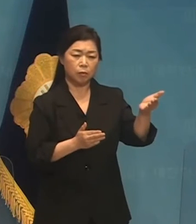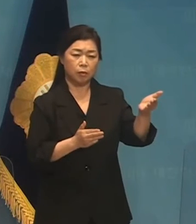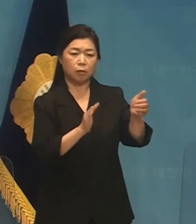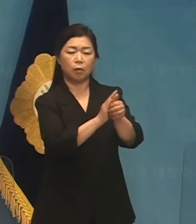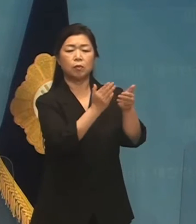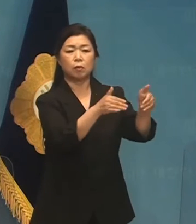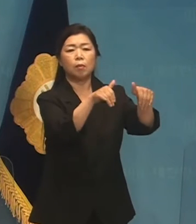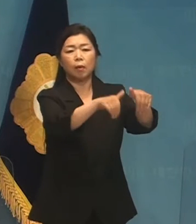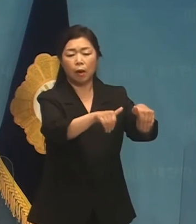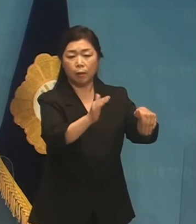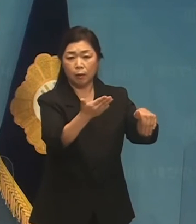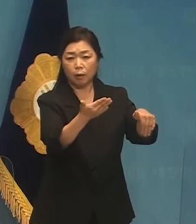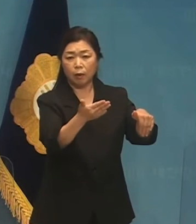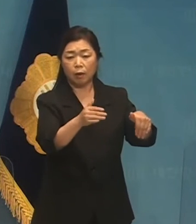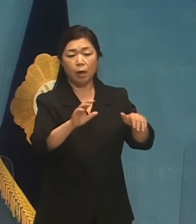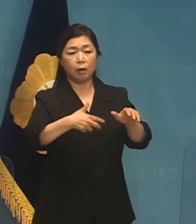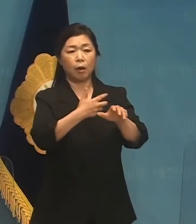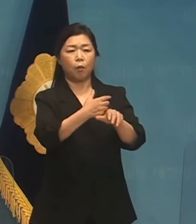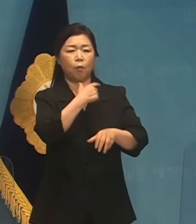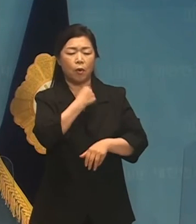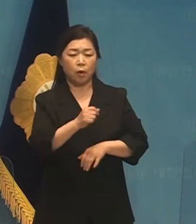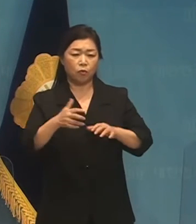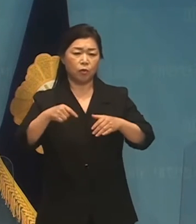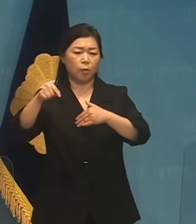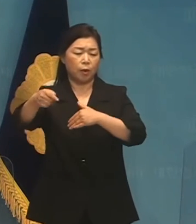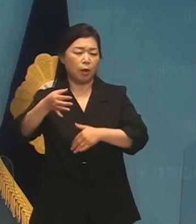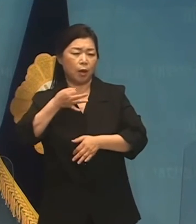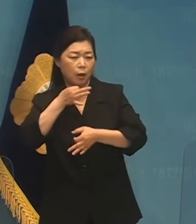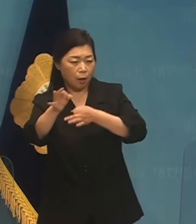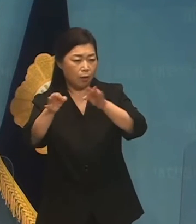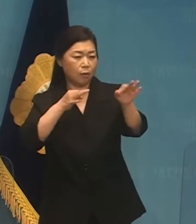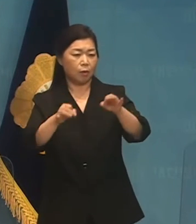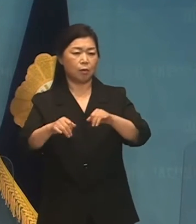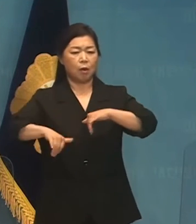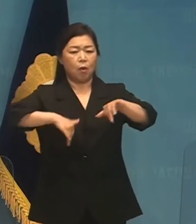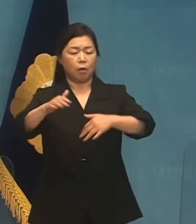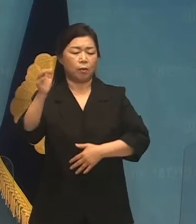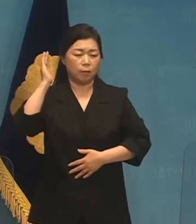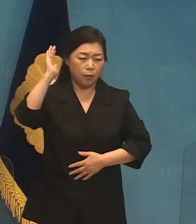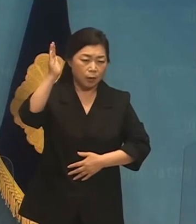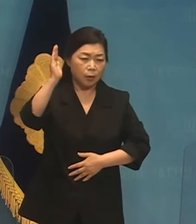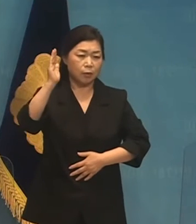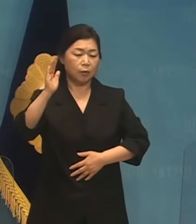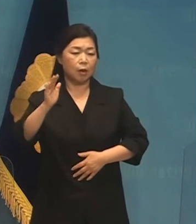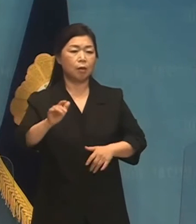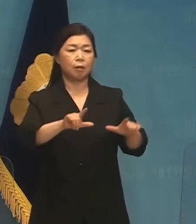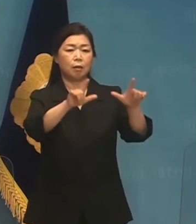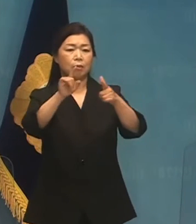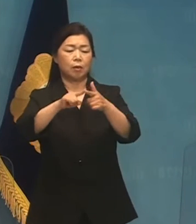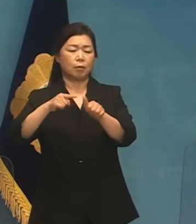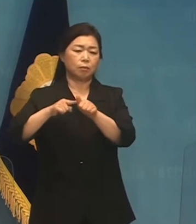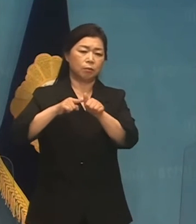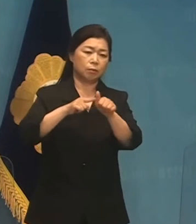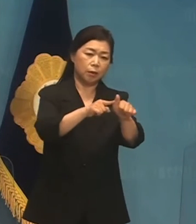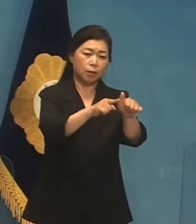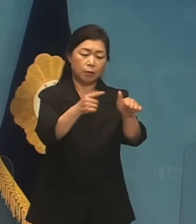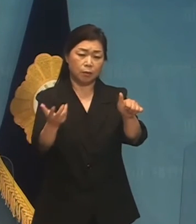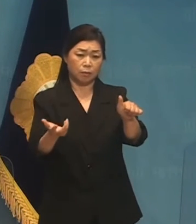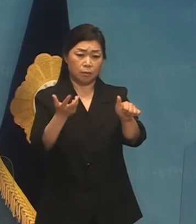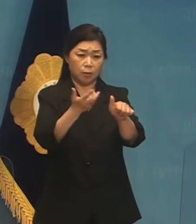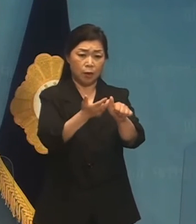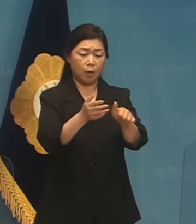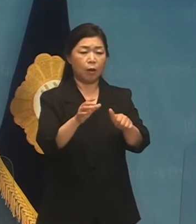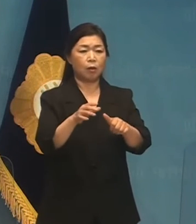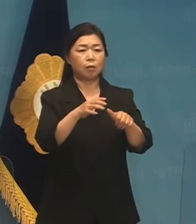전락시켰습니다. 개혁을 요구하는 국회 밖의 함성, 거리의 절규를 사회적 압력으로